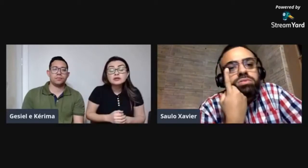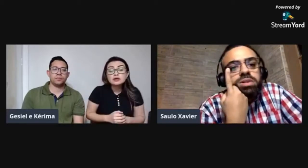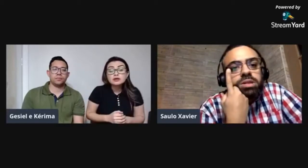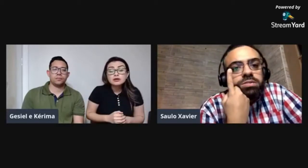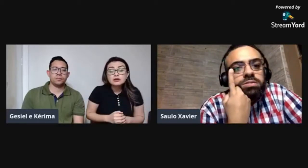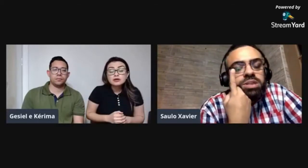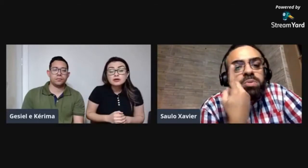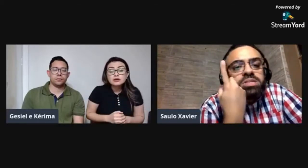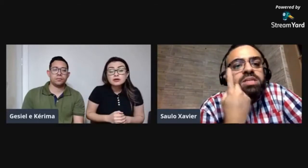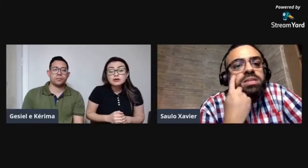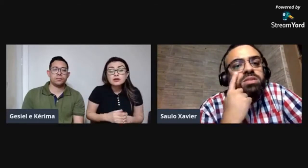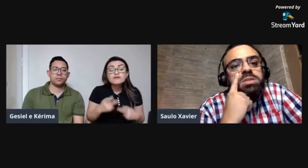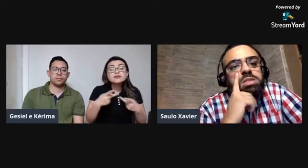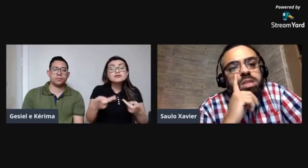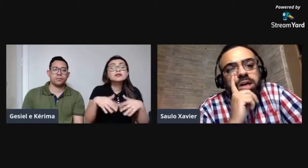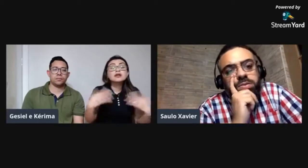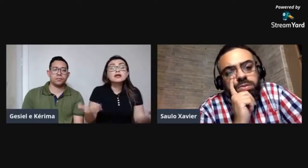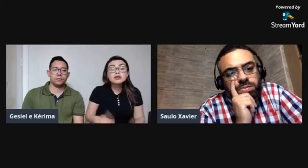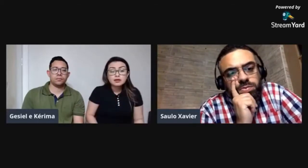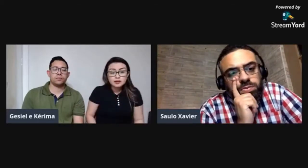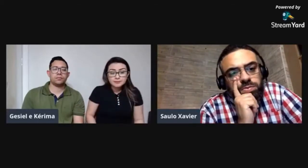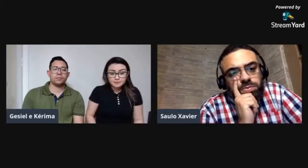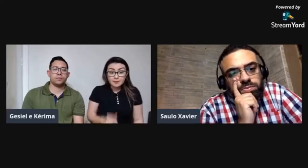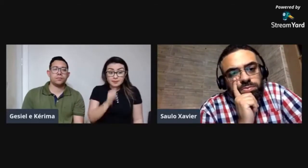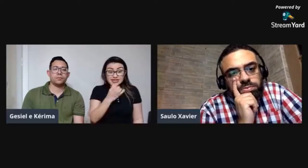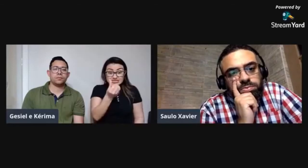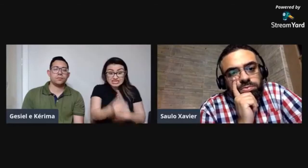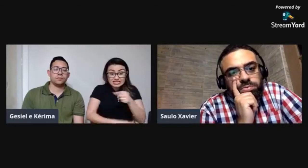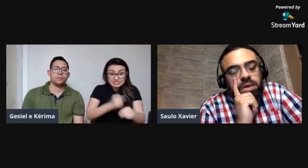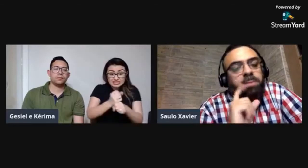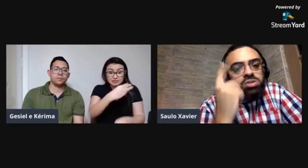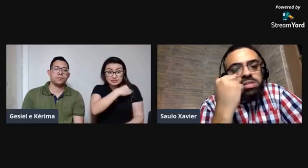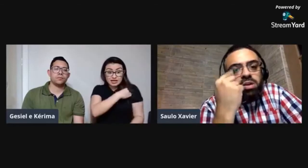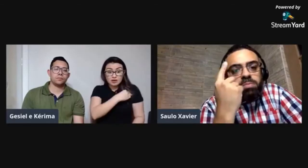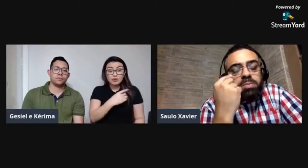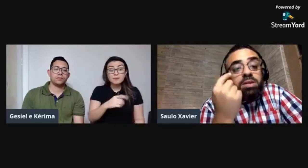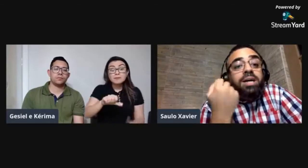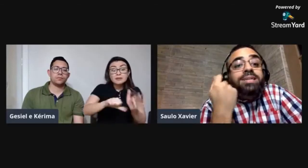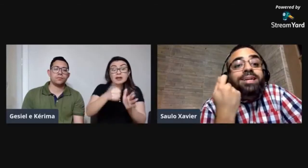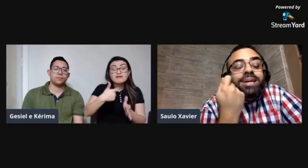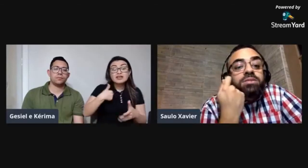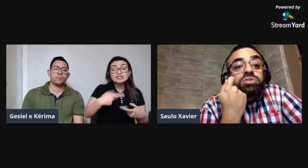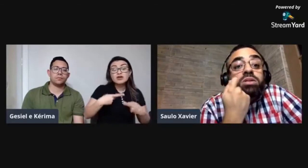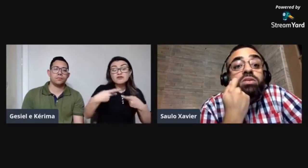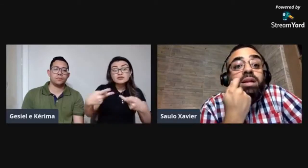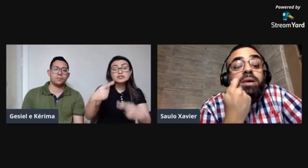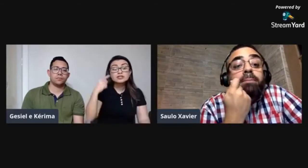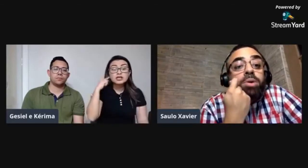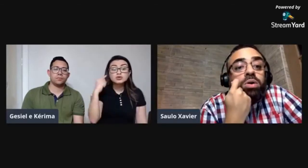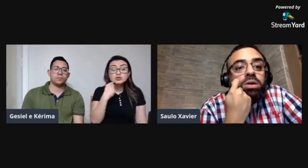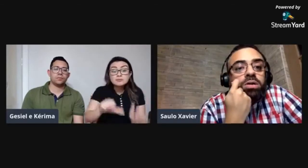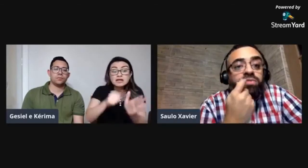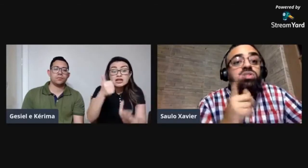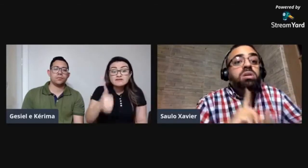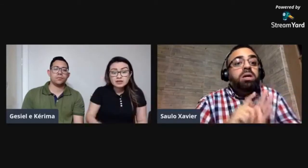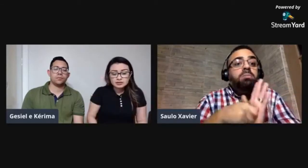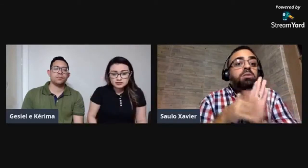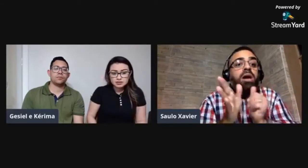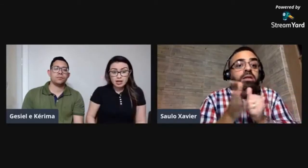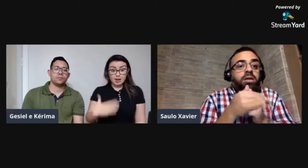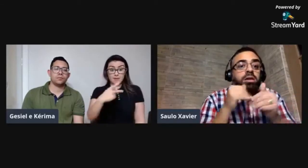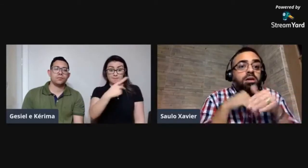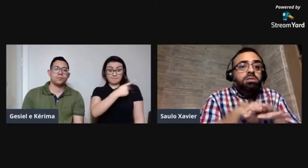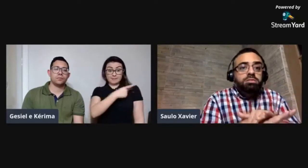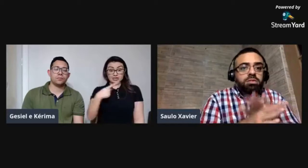uma surda depois de 6 anos de ministério. Pastor Salomão me deu uma catracada um dia que eu calei minha boca. Fechei minha